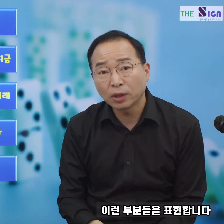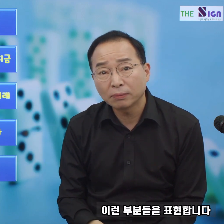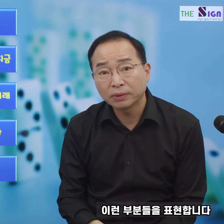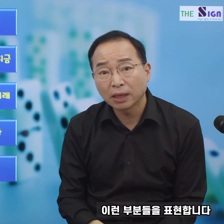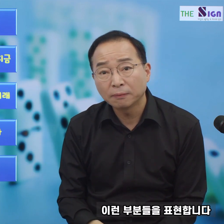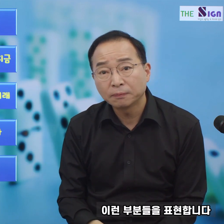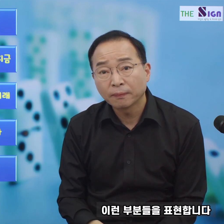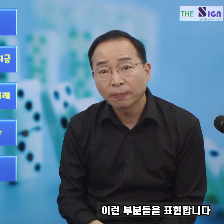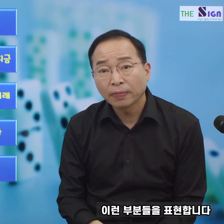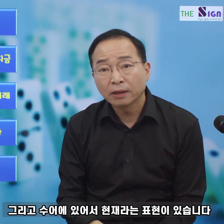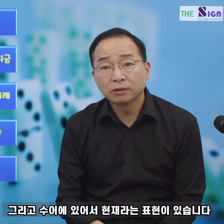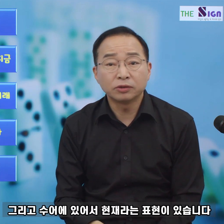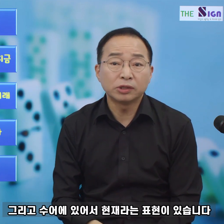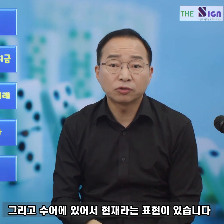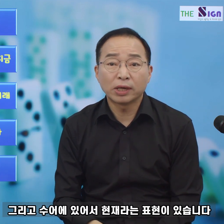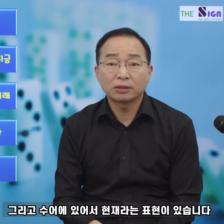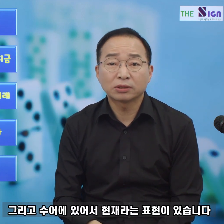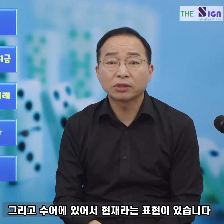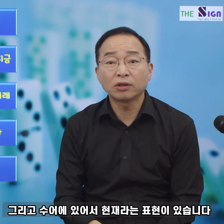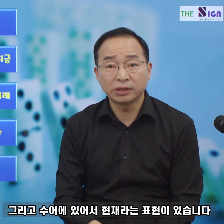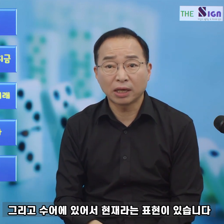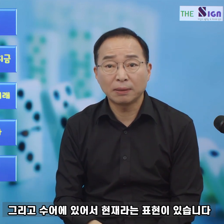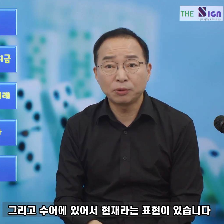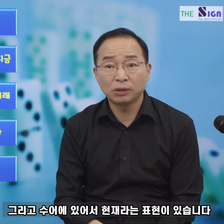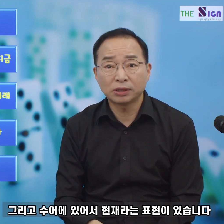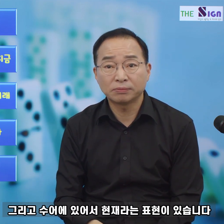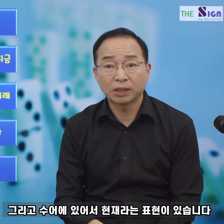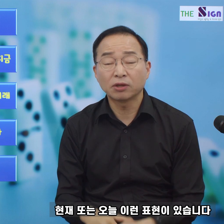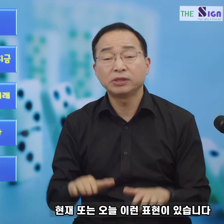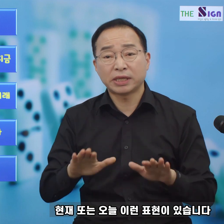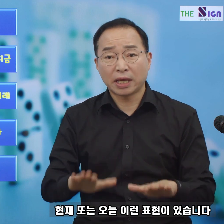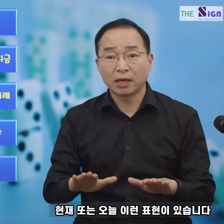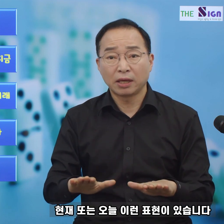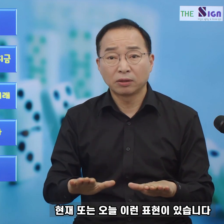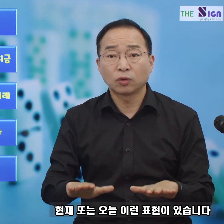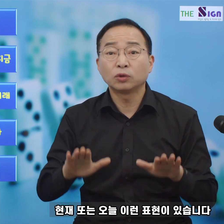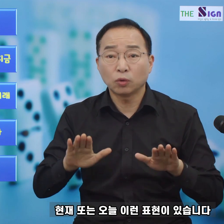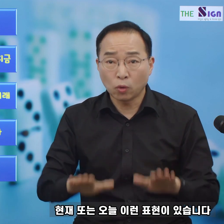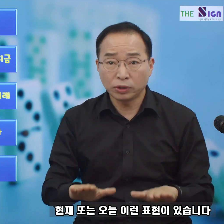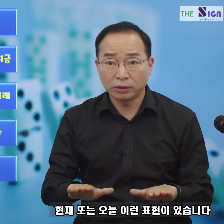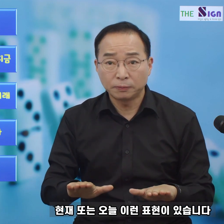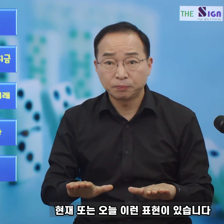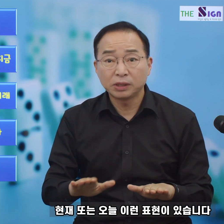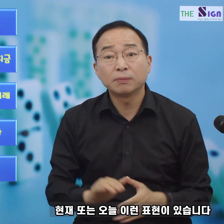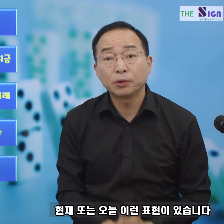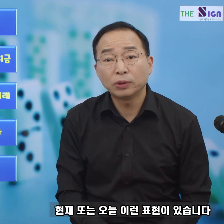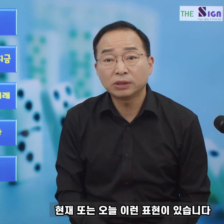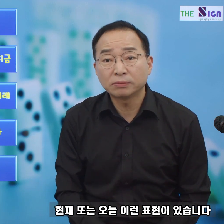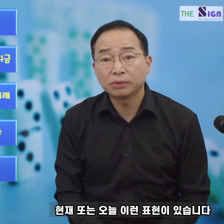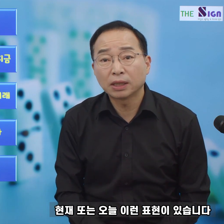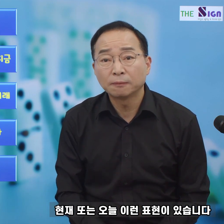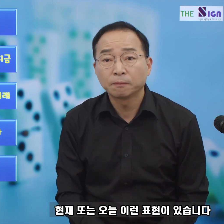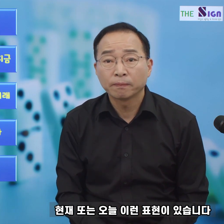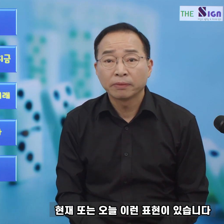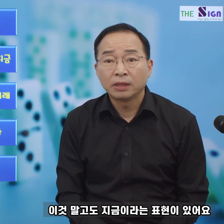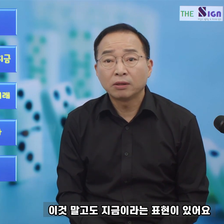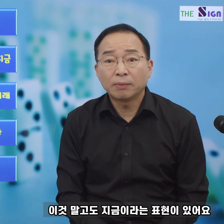표현합니다. 그리고 이제 수어에 있어서 현재라는 표현이 있습니다. 현재 또는 오늘 이런 표현이 있습니다. 이거